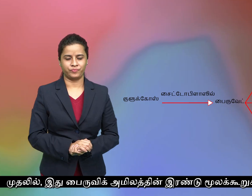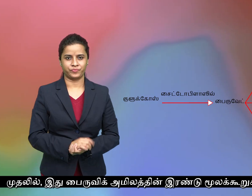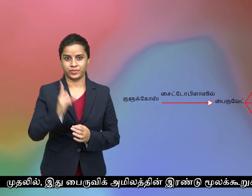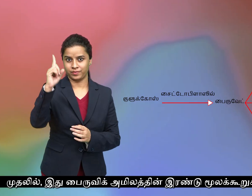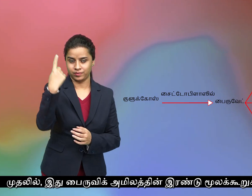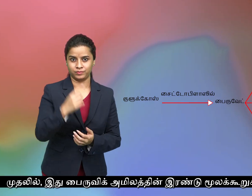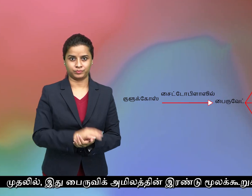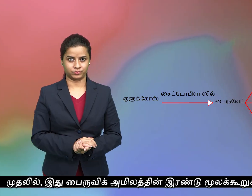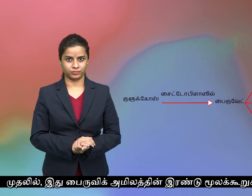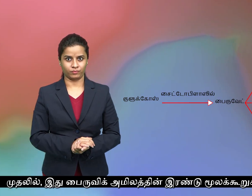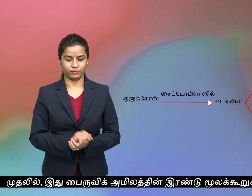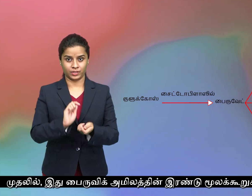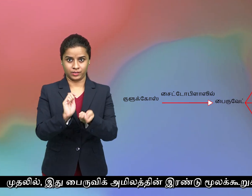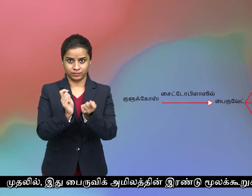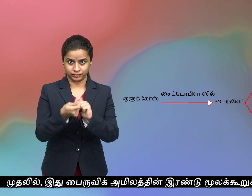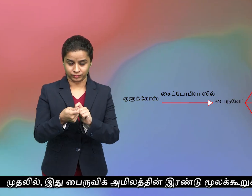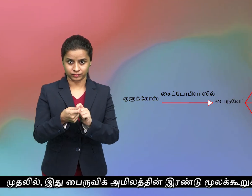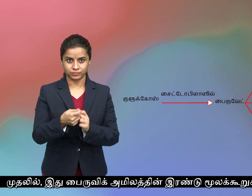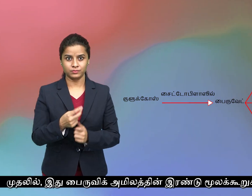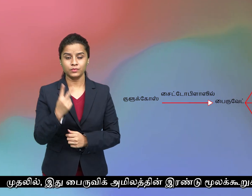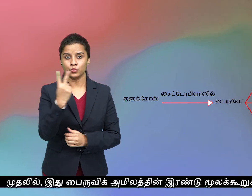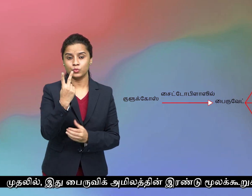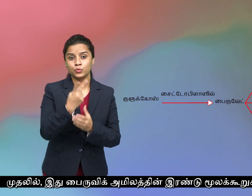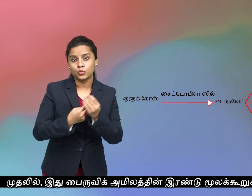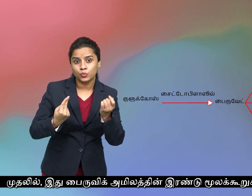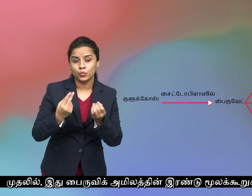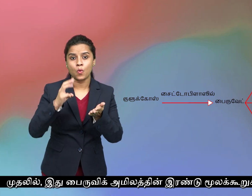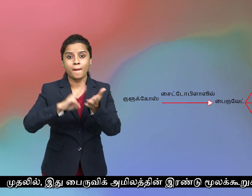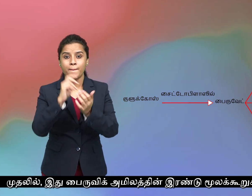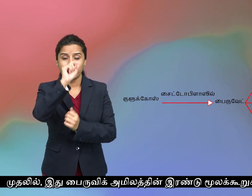முதலில் இது பைருவிக் அமிலத்தின் 2 மூலக்கூறுகளாக மாற்றப்படுகிறது.